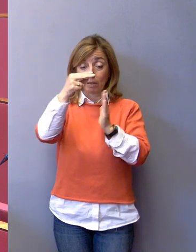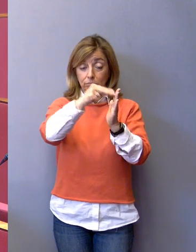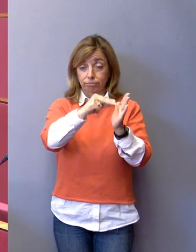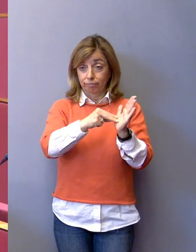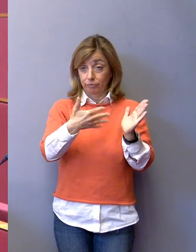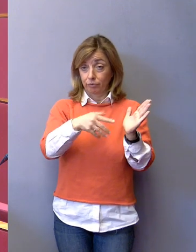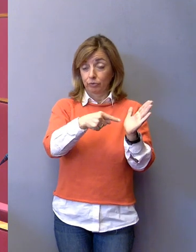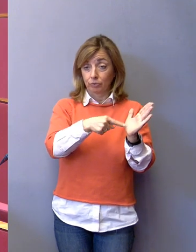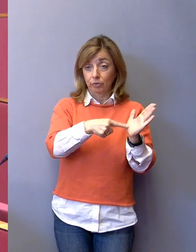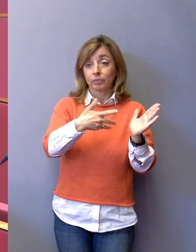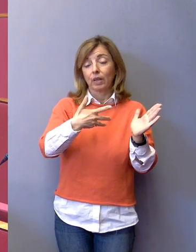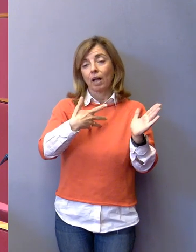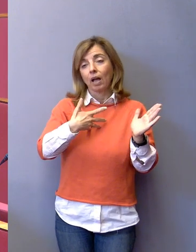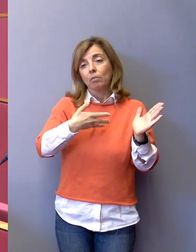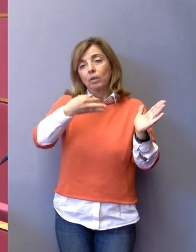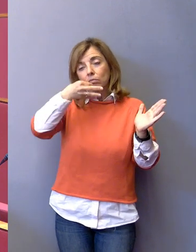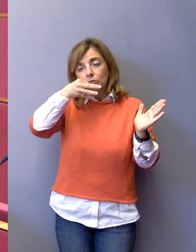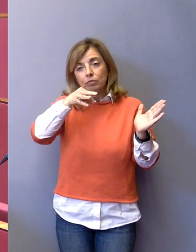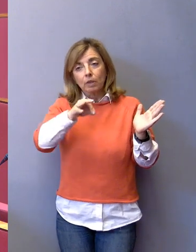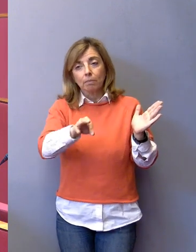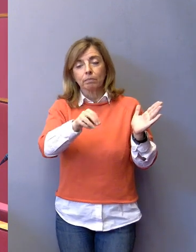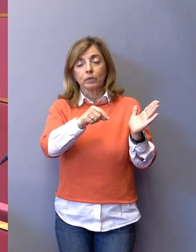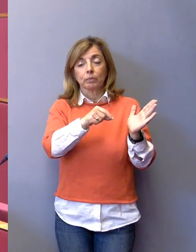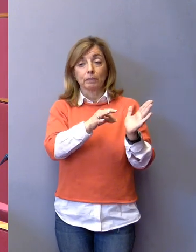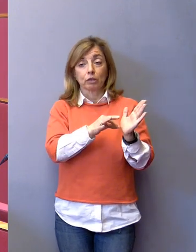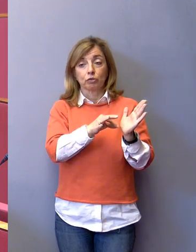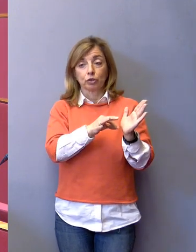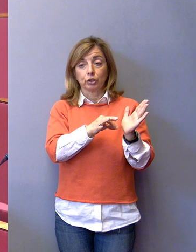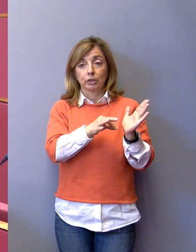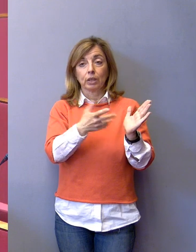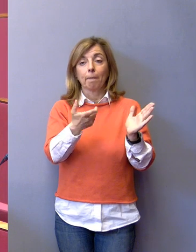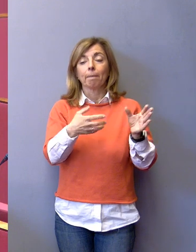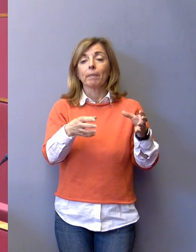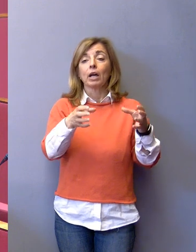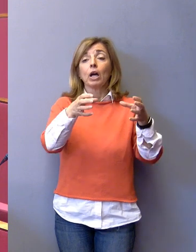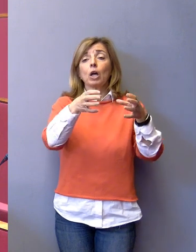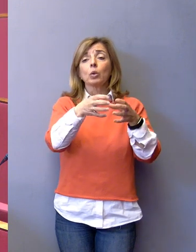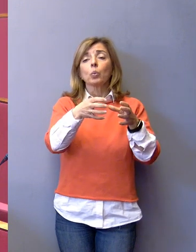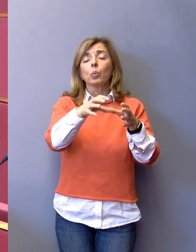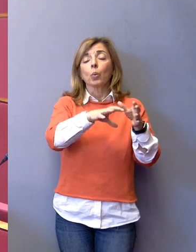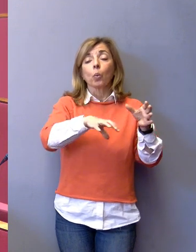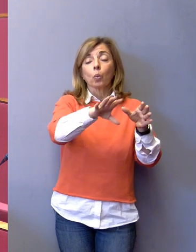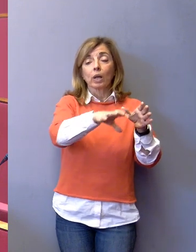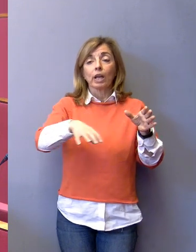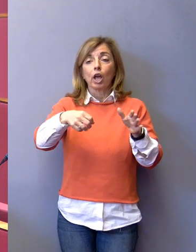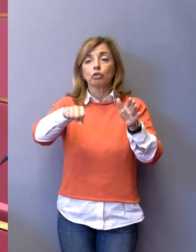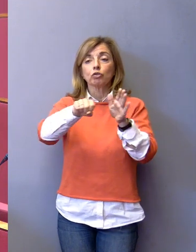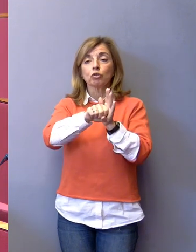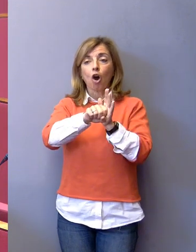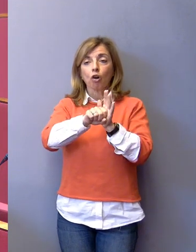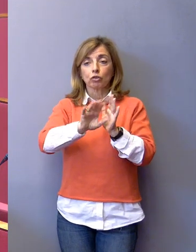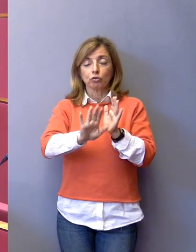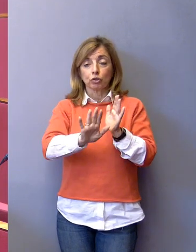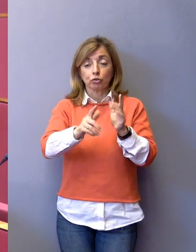abbiano una definizione precisa Per quanto riguarda i nuclei storici della città e dico nuclei